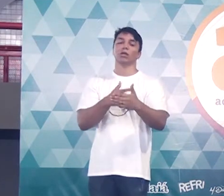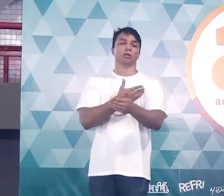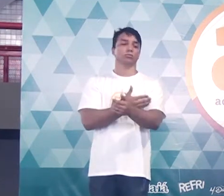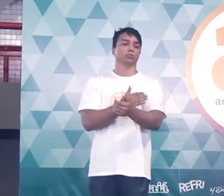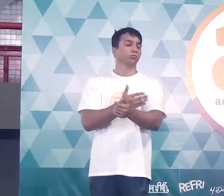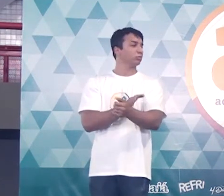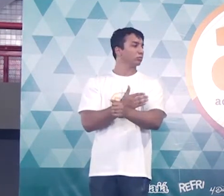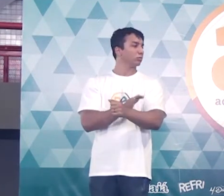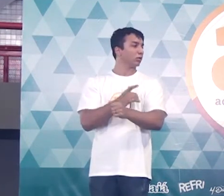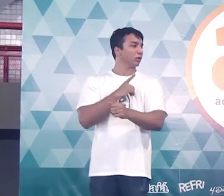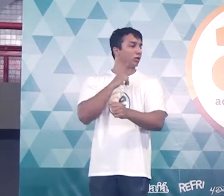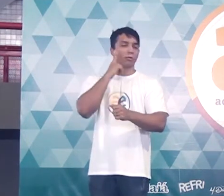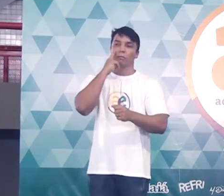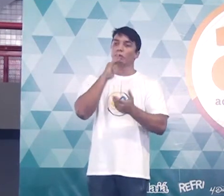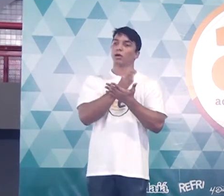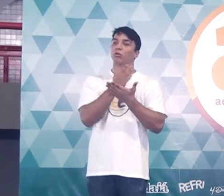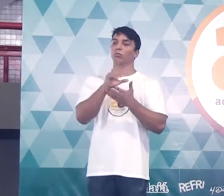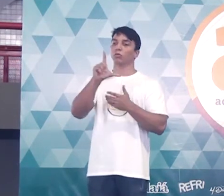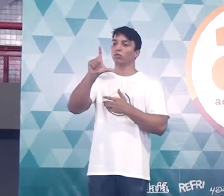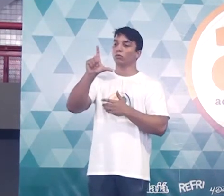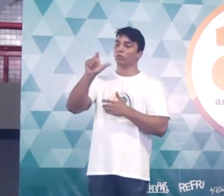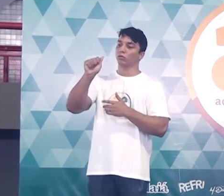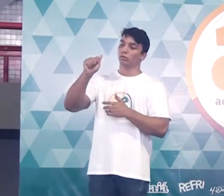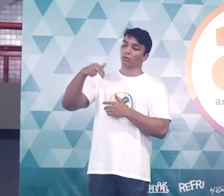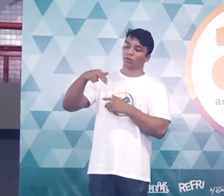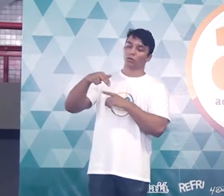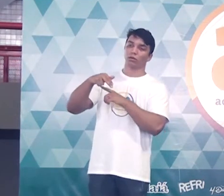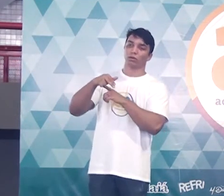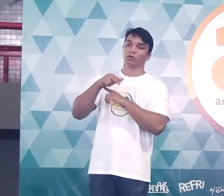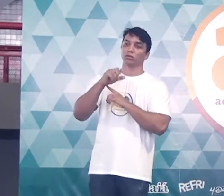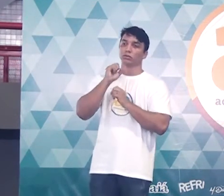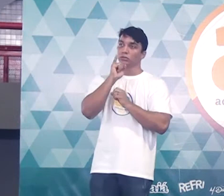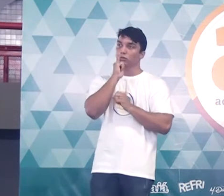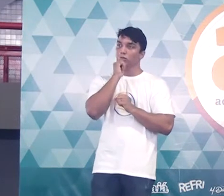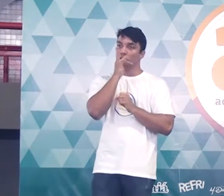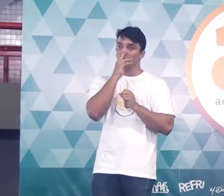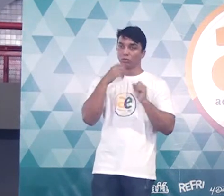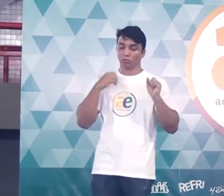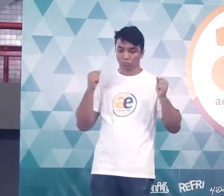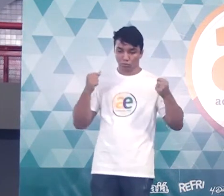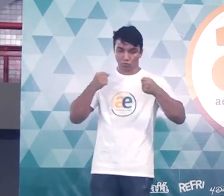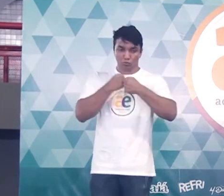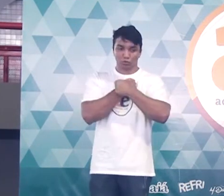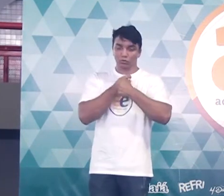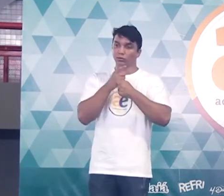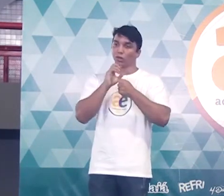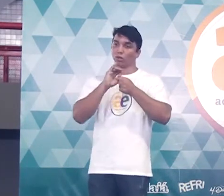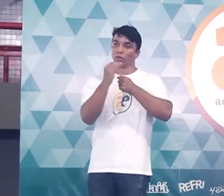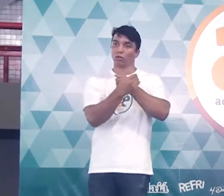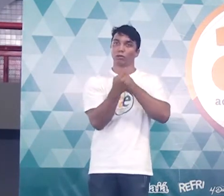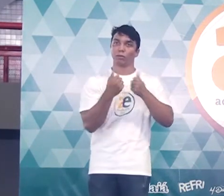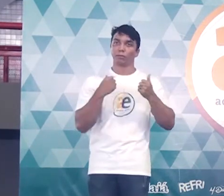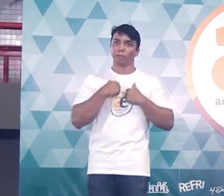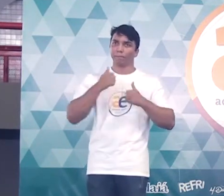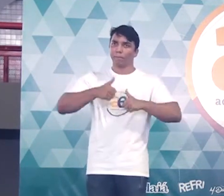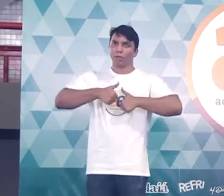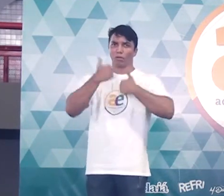Professor, aquelas roupas de lã, se eu inverter, vestir ela ao contrário,